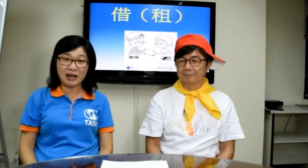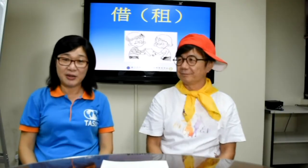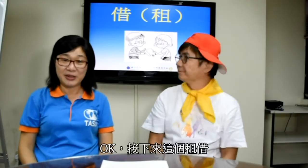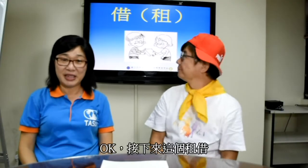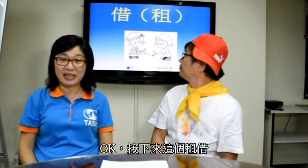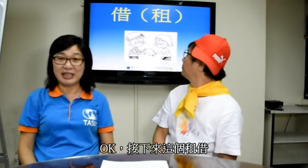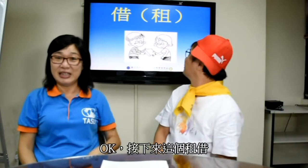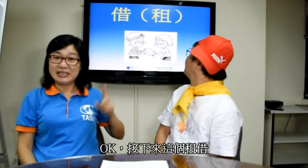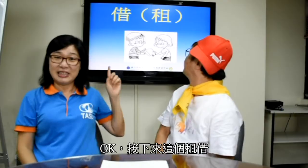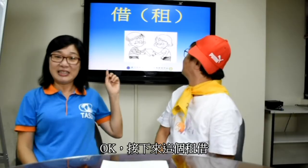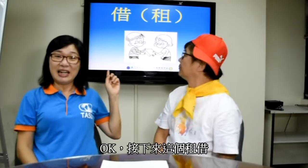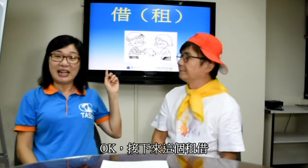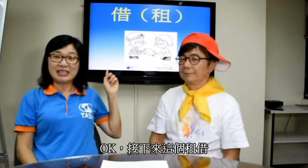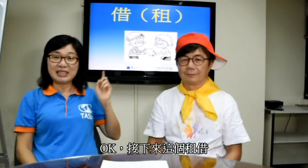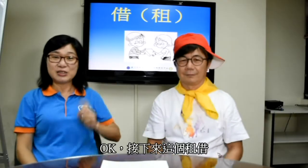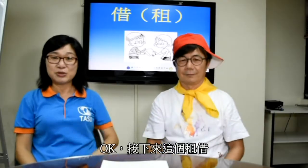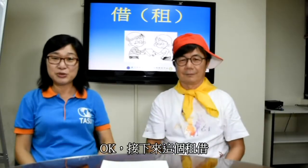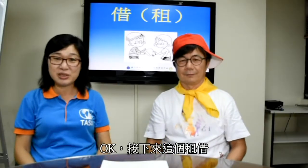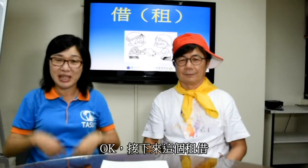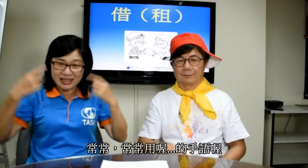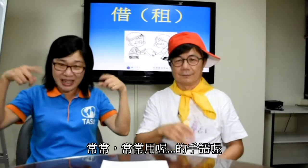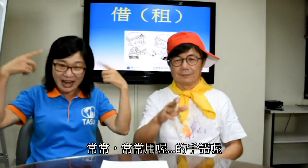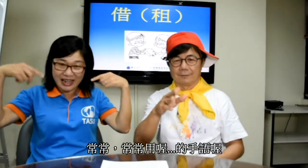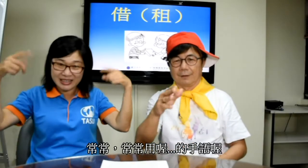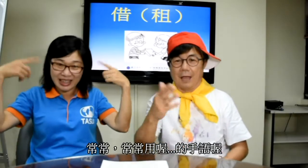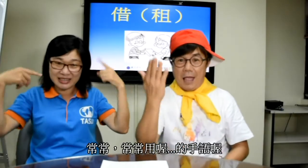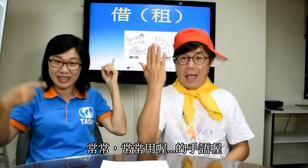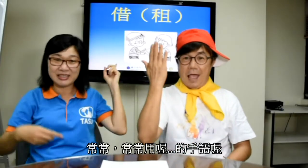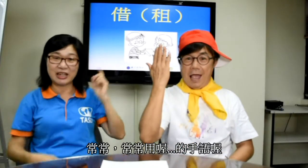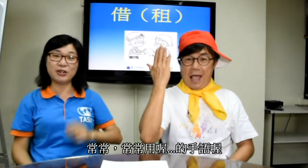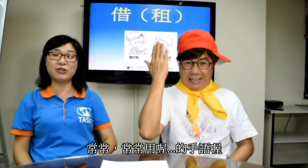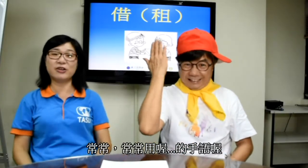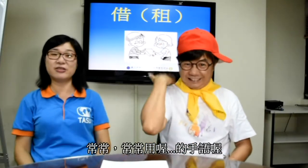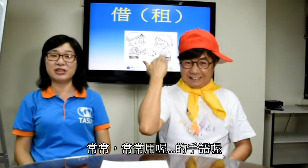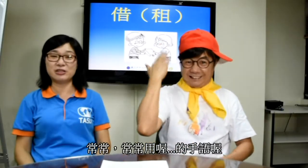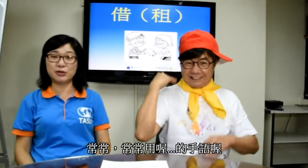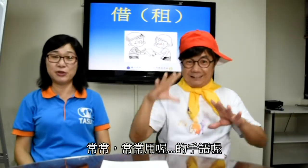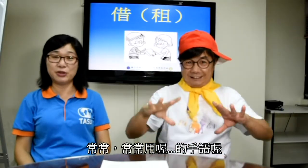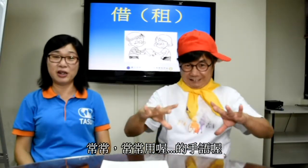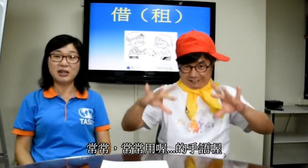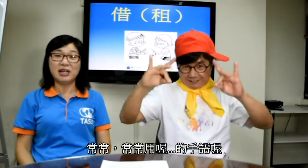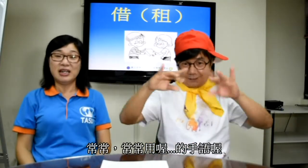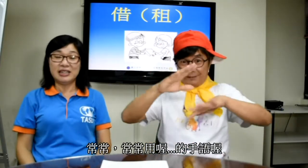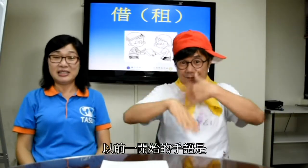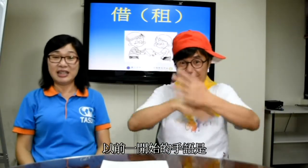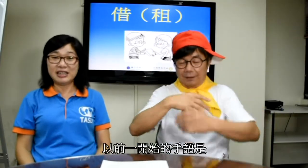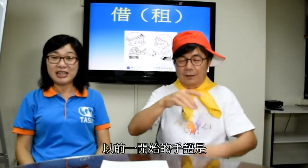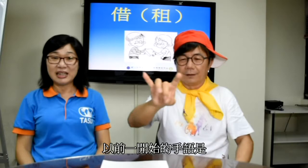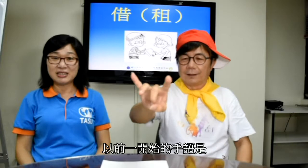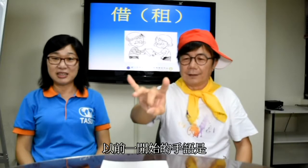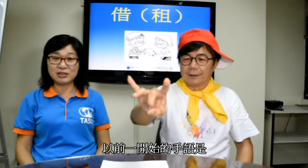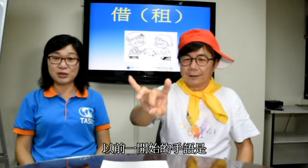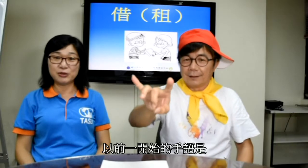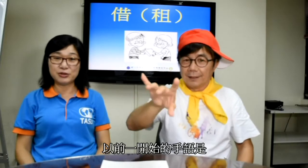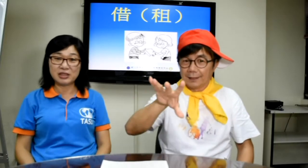OK， 接下来这个租借，常常用的手语哦。以前一开始的手语是